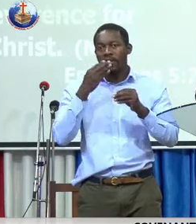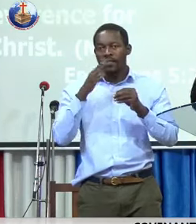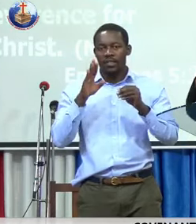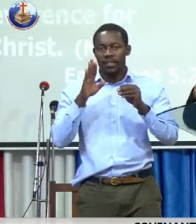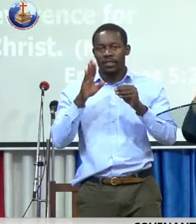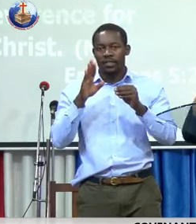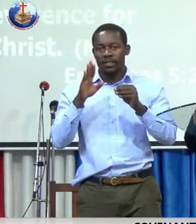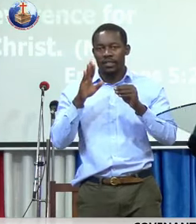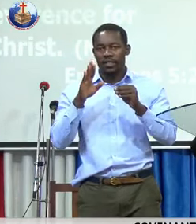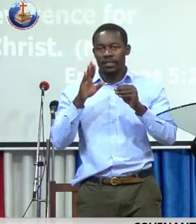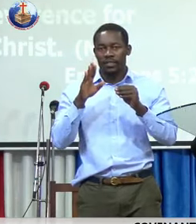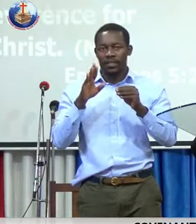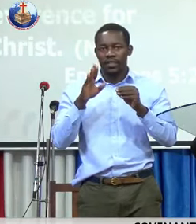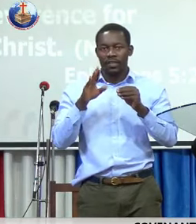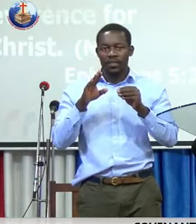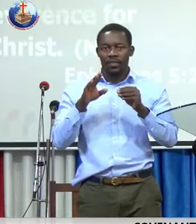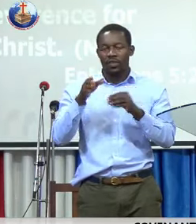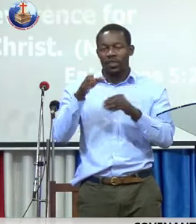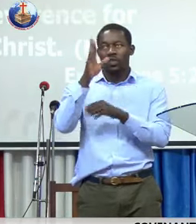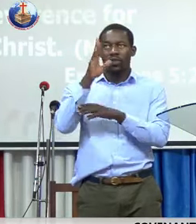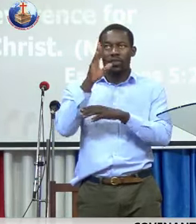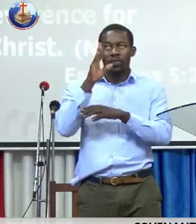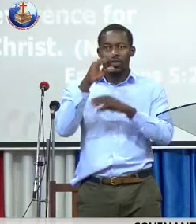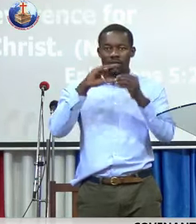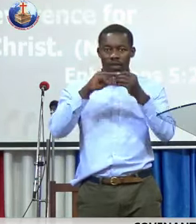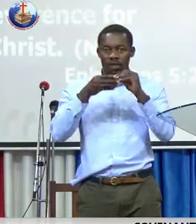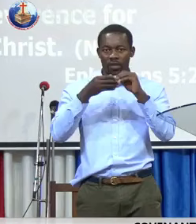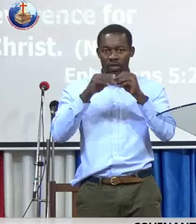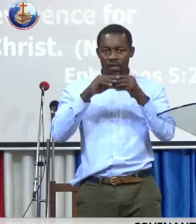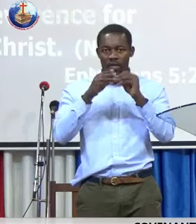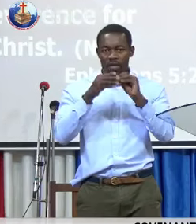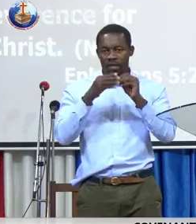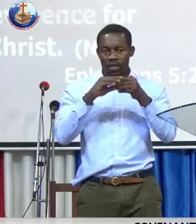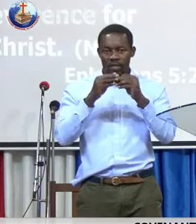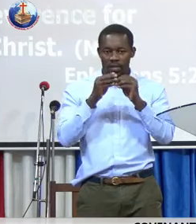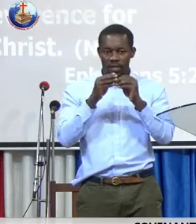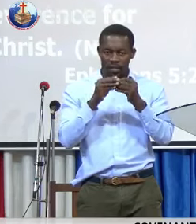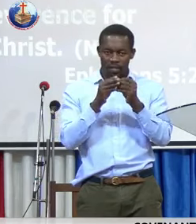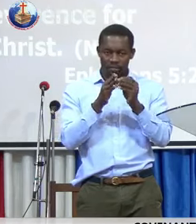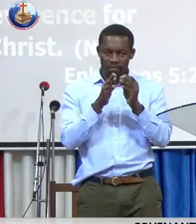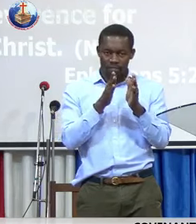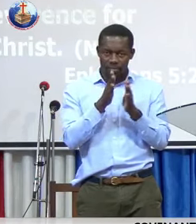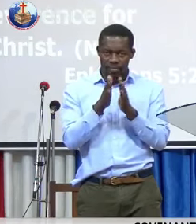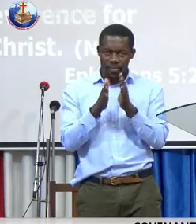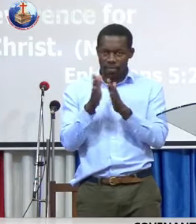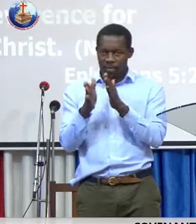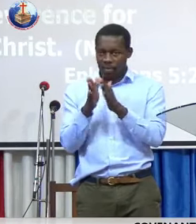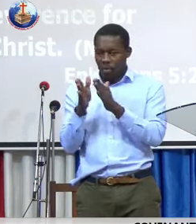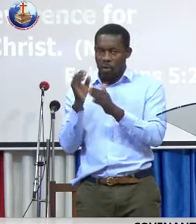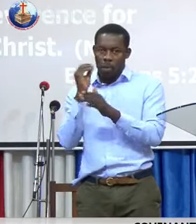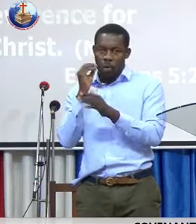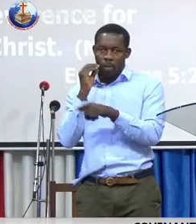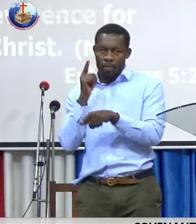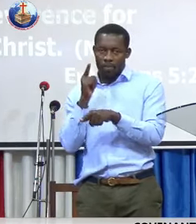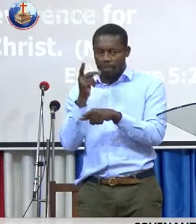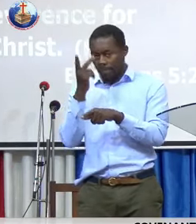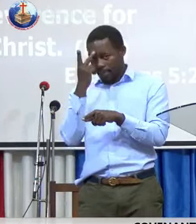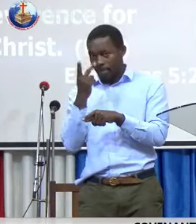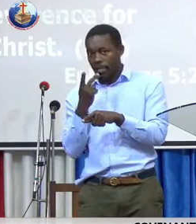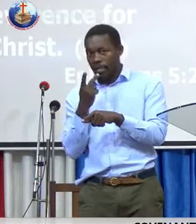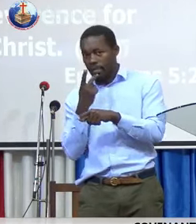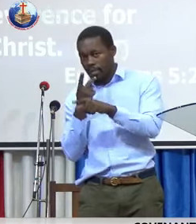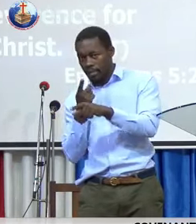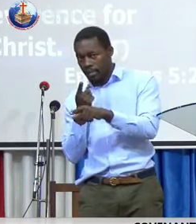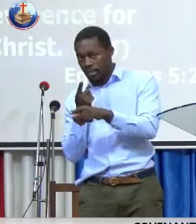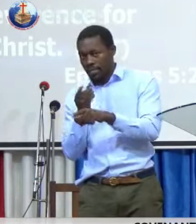of accountability within our homes. Mungu ameweka mtindo wa kuwajibika katika maboma yetu. By way of our children and our spouses. Kwa njia ya